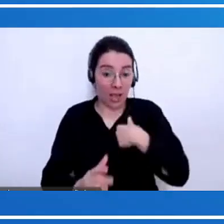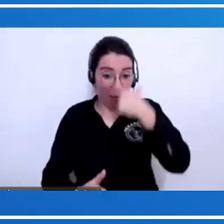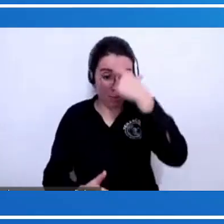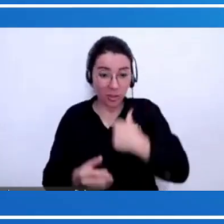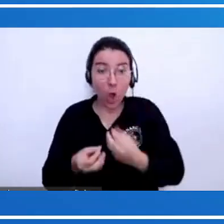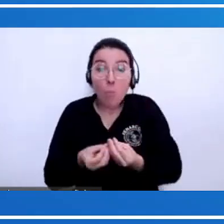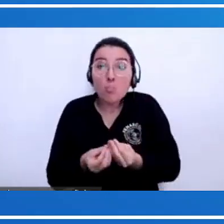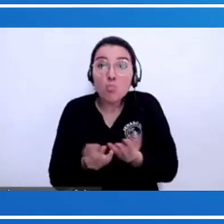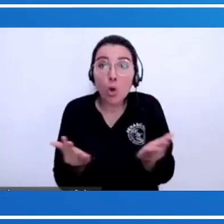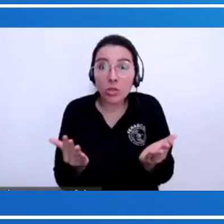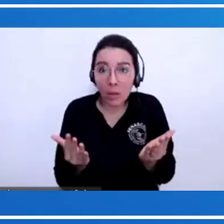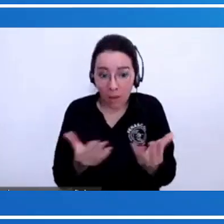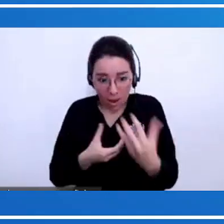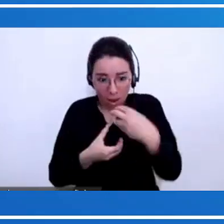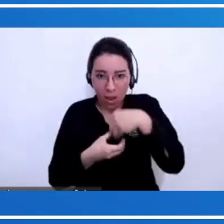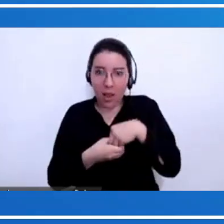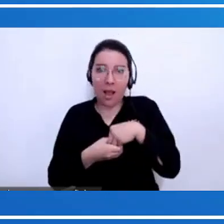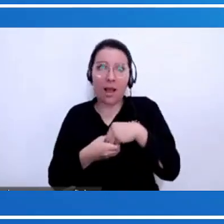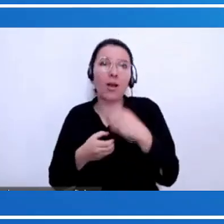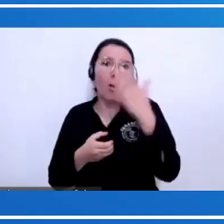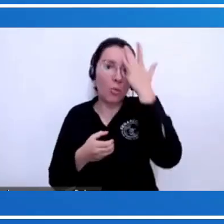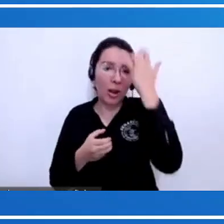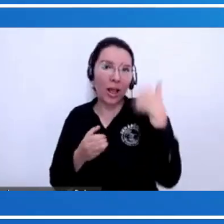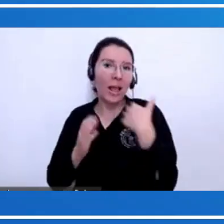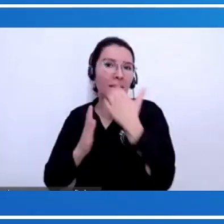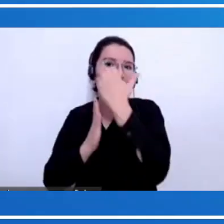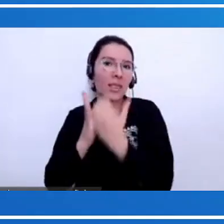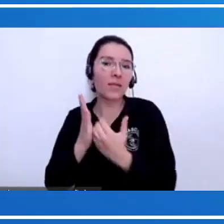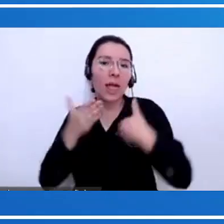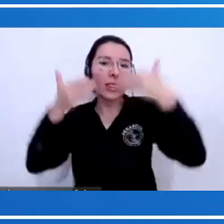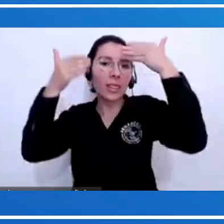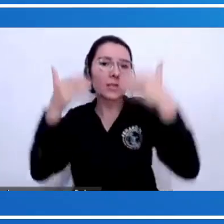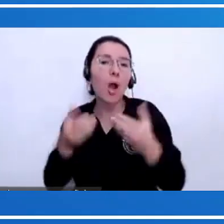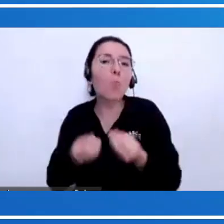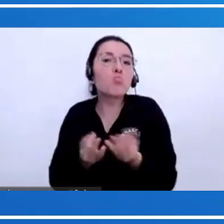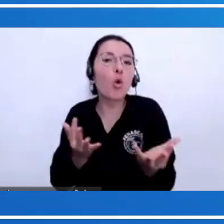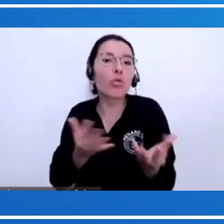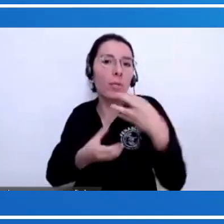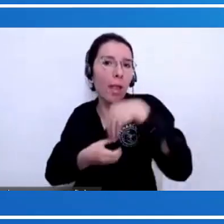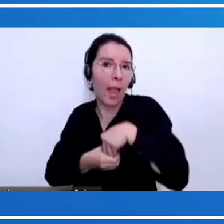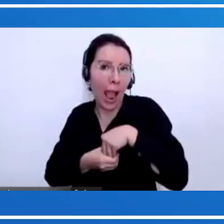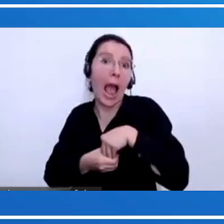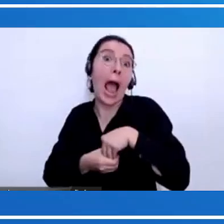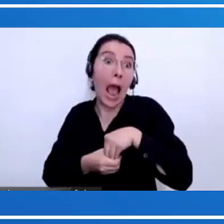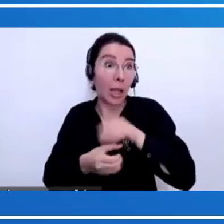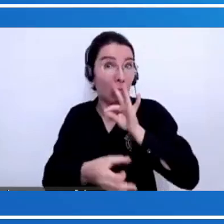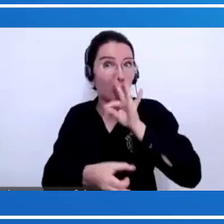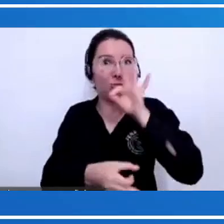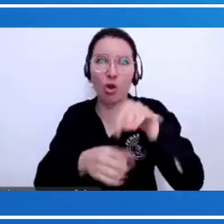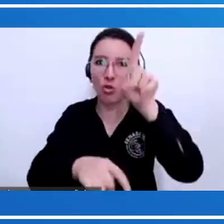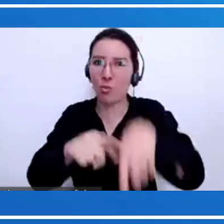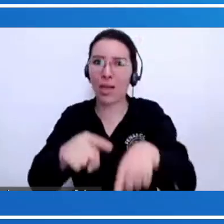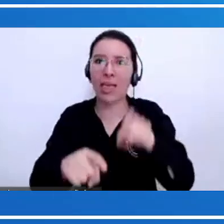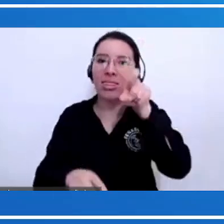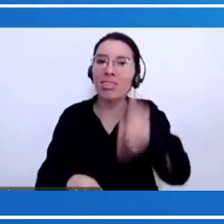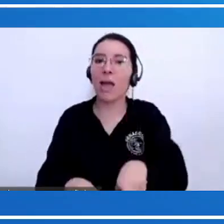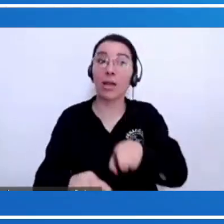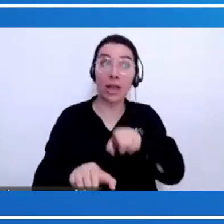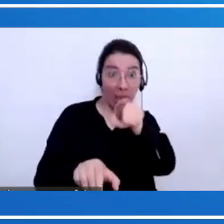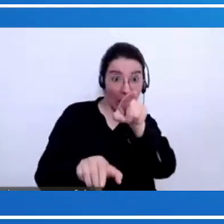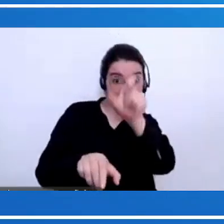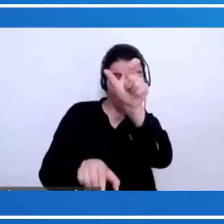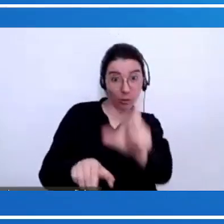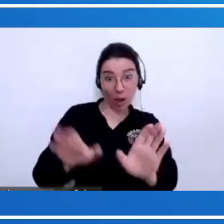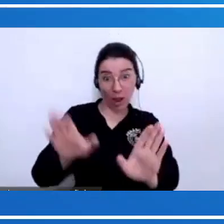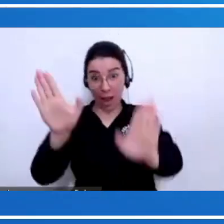porque el certificado dice discapacidad múltiple. Entonces, para las votaciones y para las representatividades tiene que ser tanto